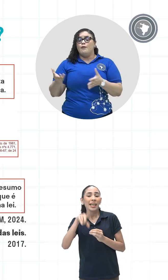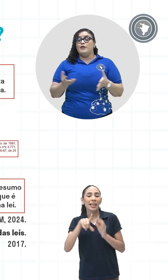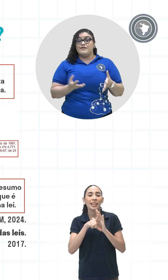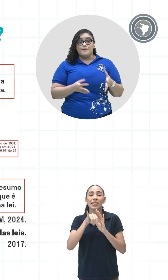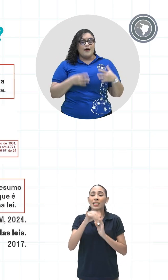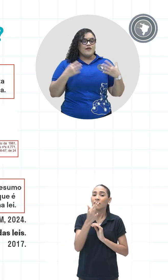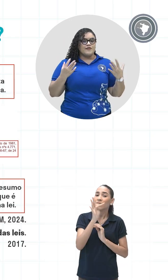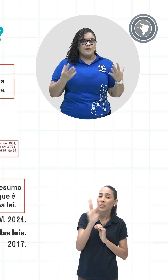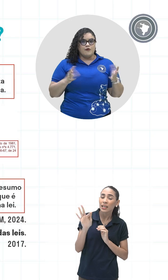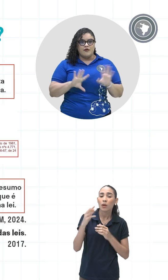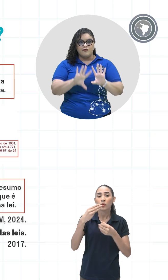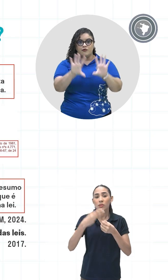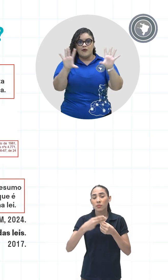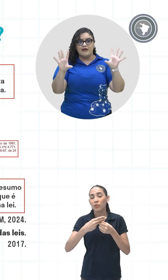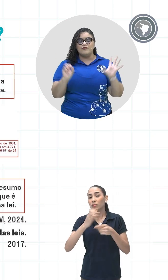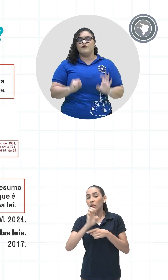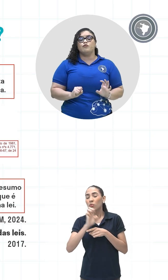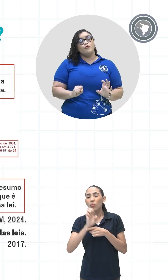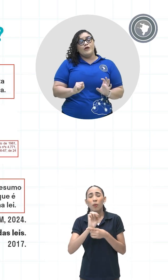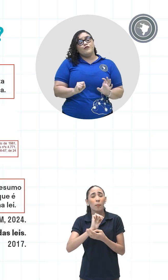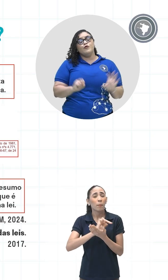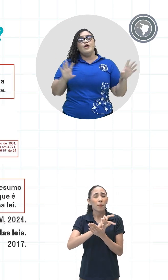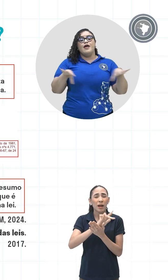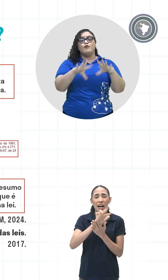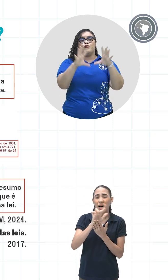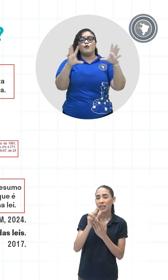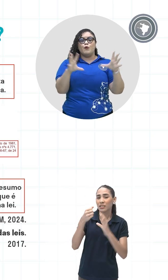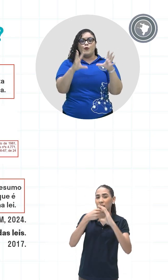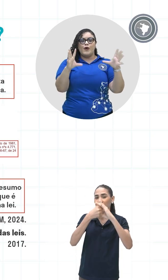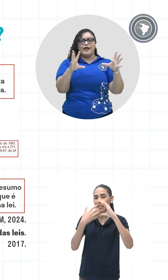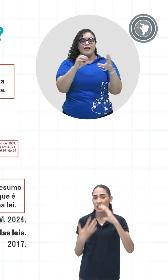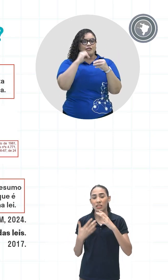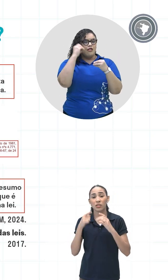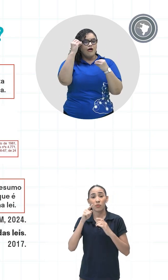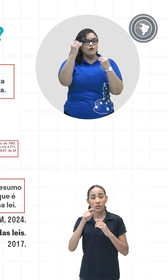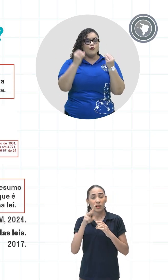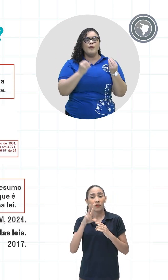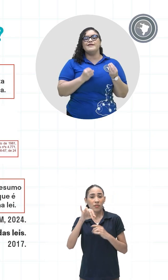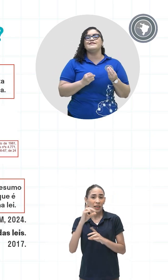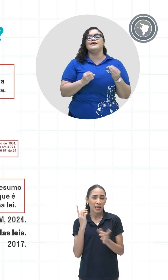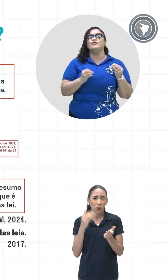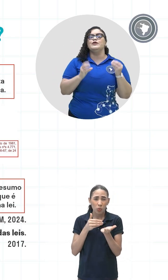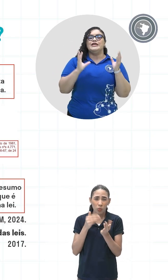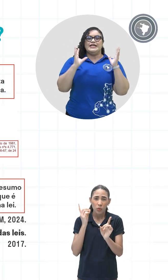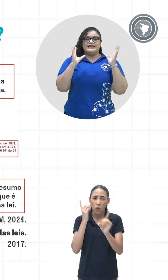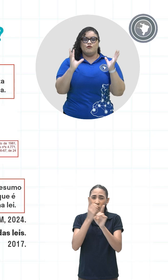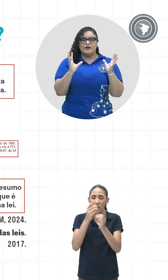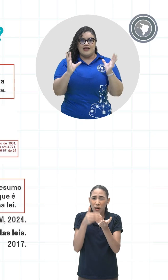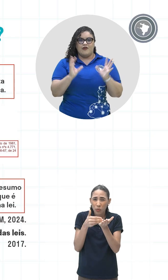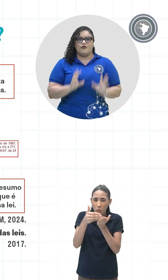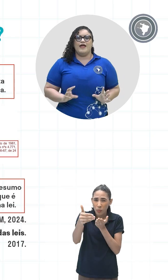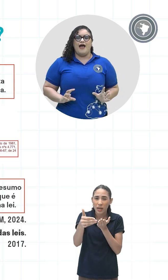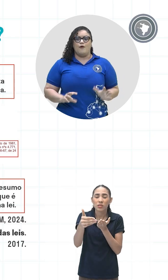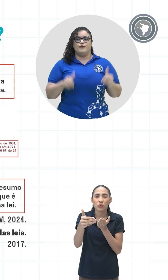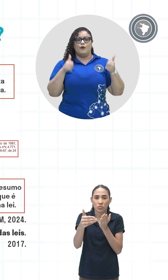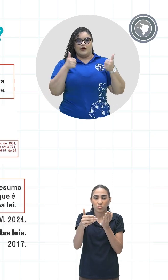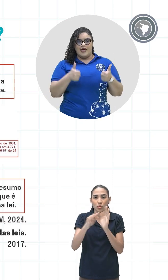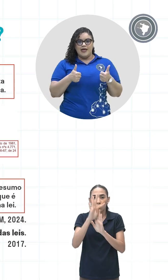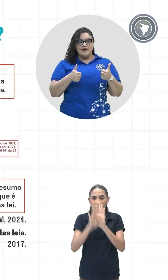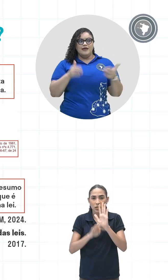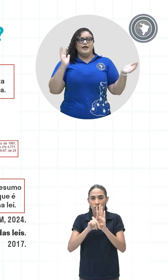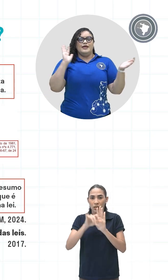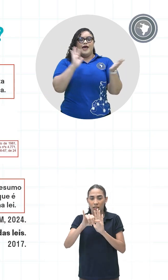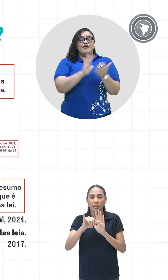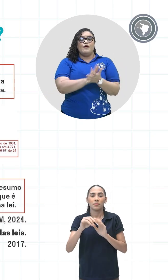estadual, municipal e assim por diante. Tudo isso eu descubro aí logo no comecinho do texto legal,